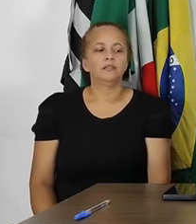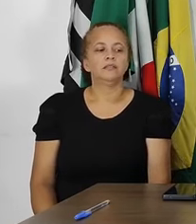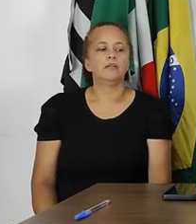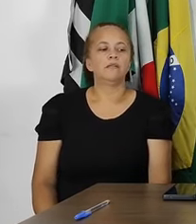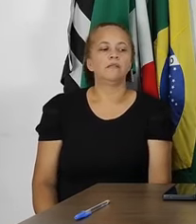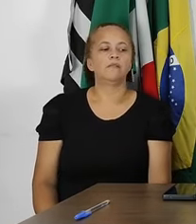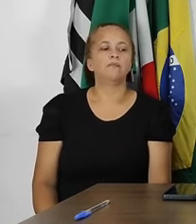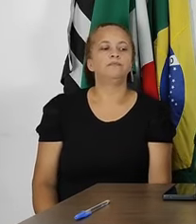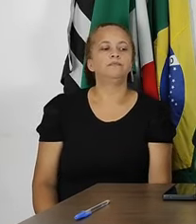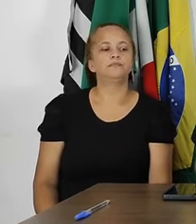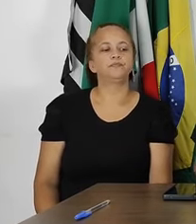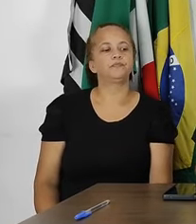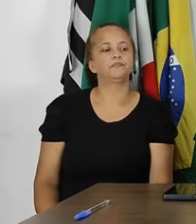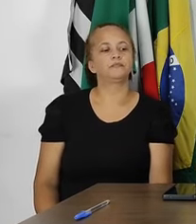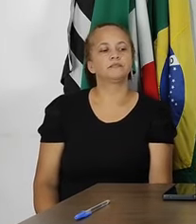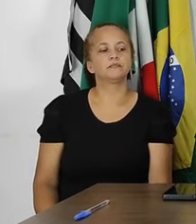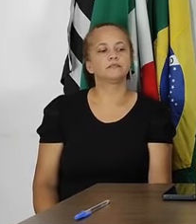Efésios 4.